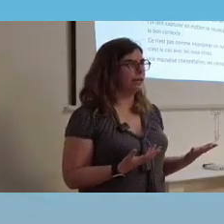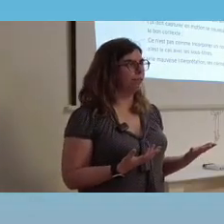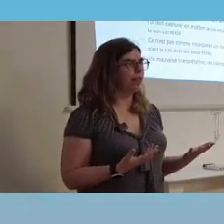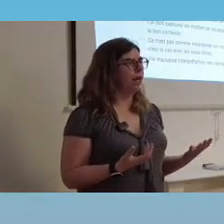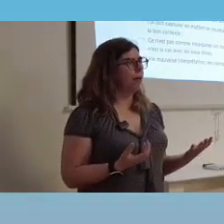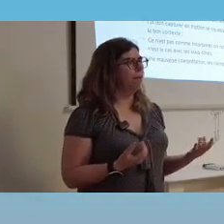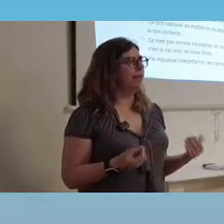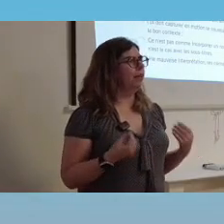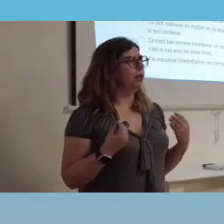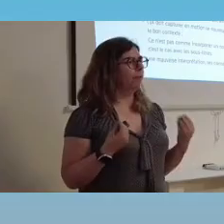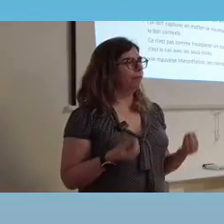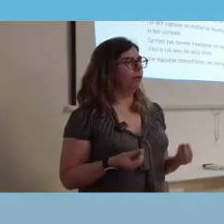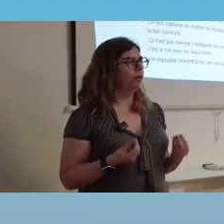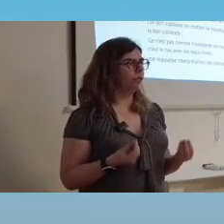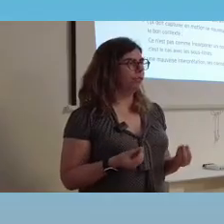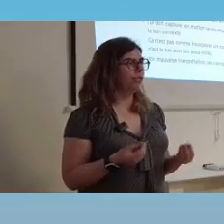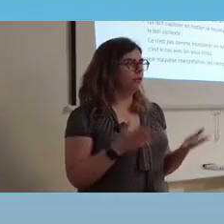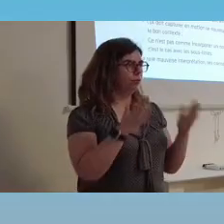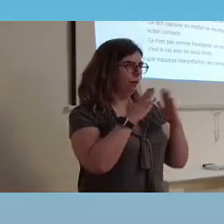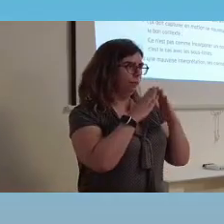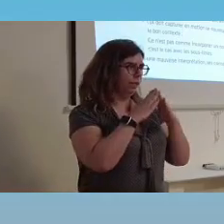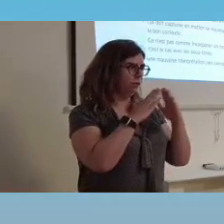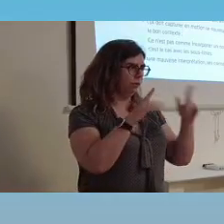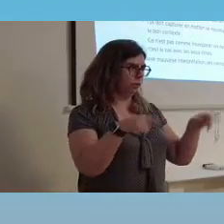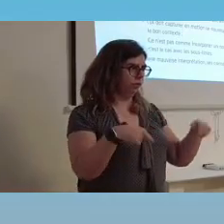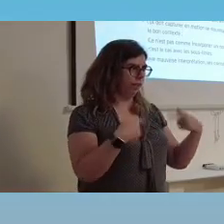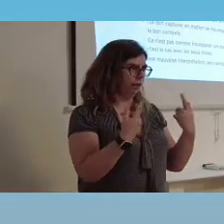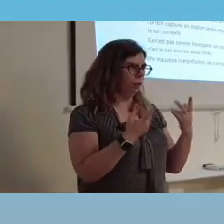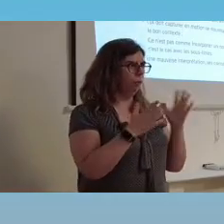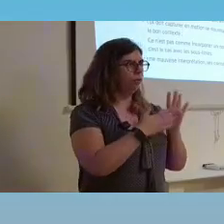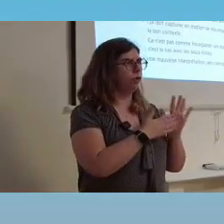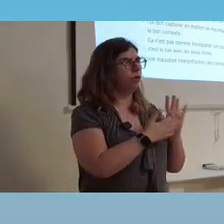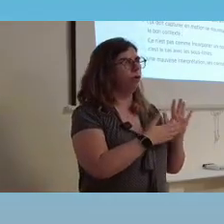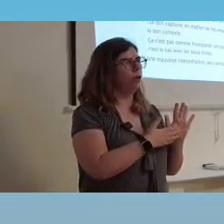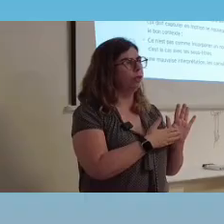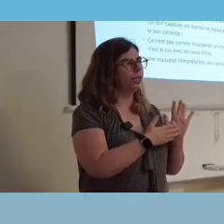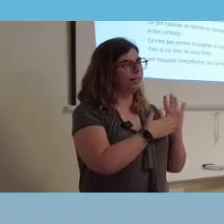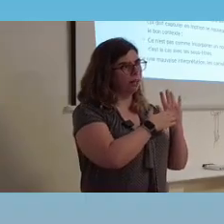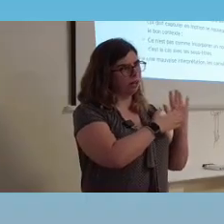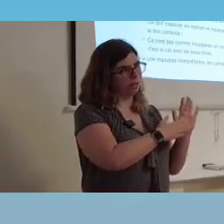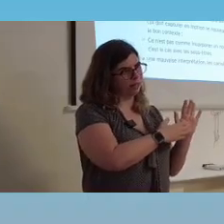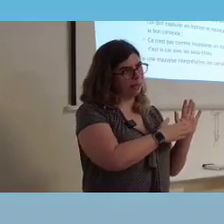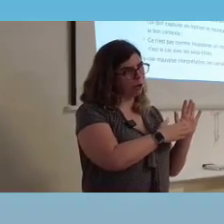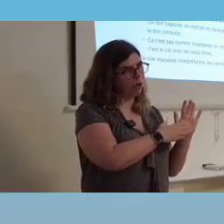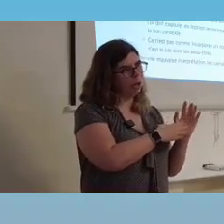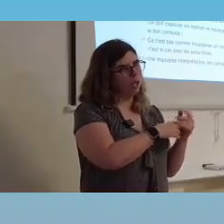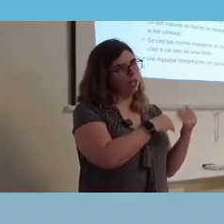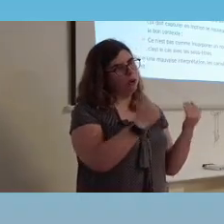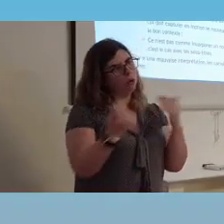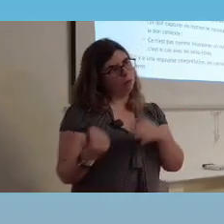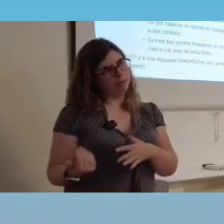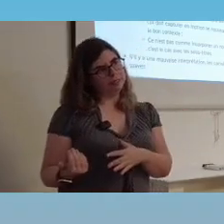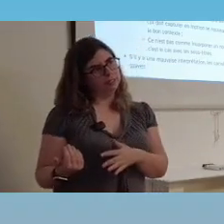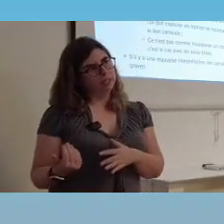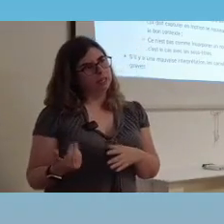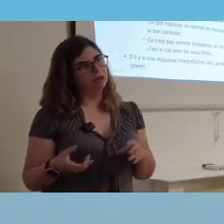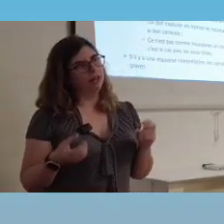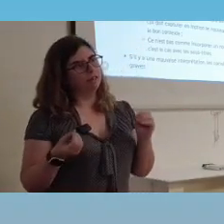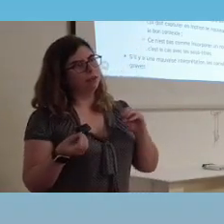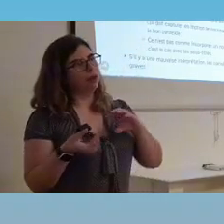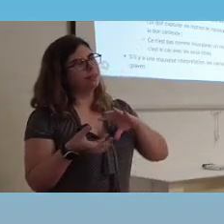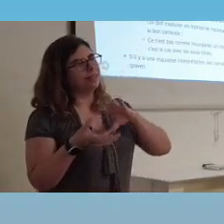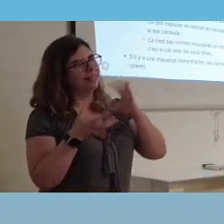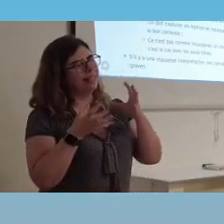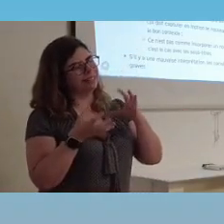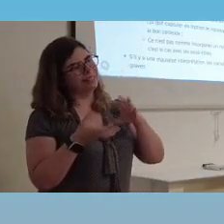vrai français. Mais normalement, en langue des signes, on fait une maison, je vais, on montre l'objet d'abord et on complète. Donc